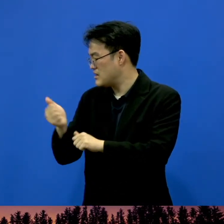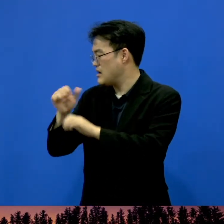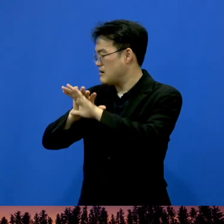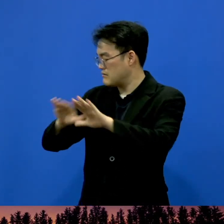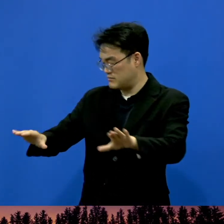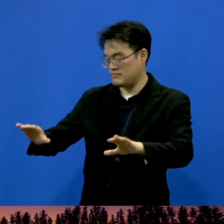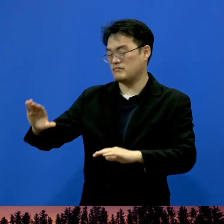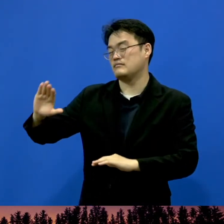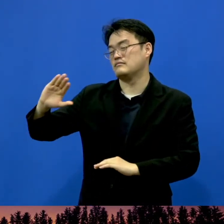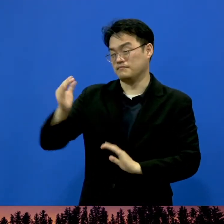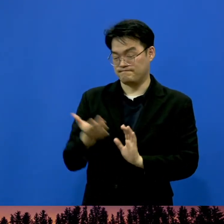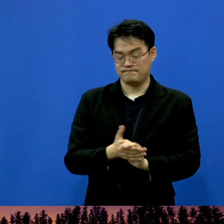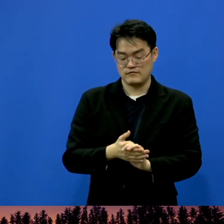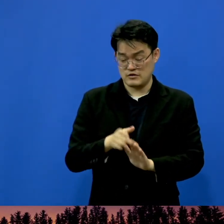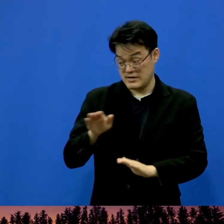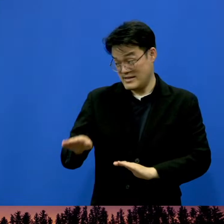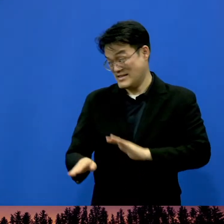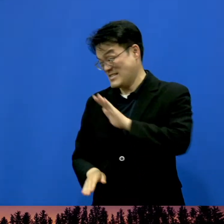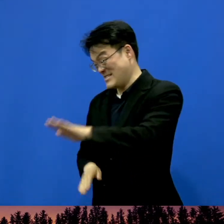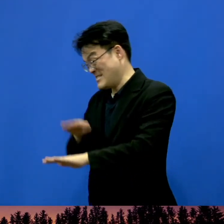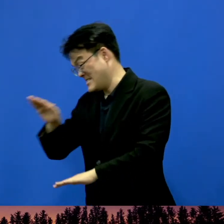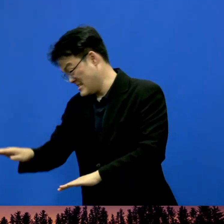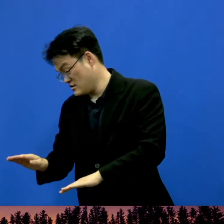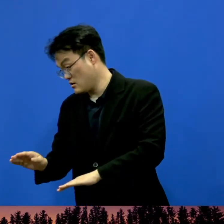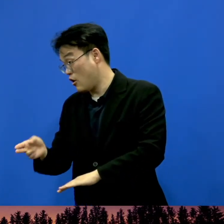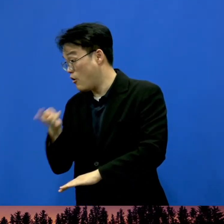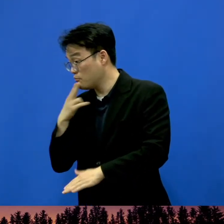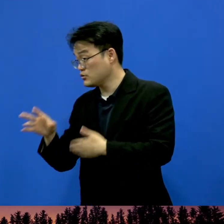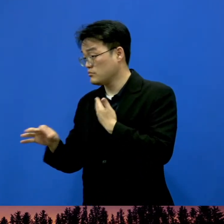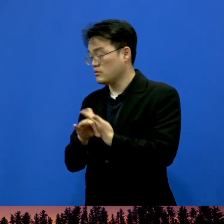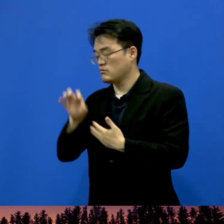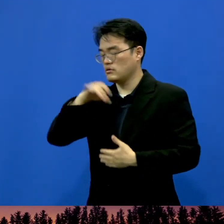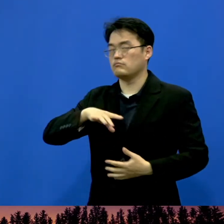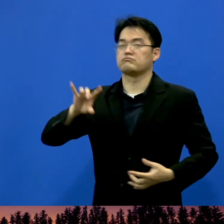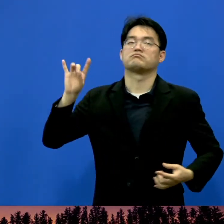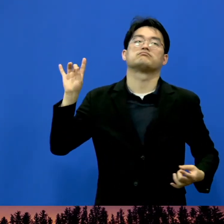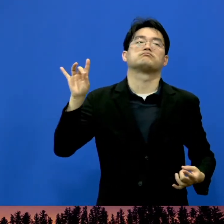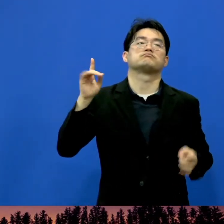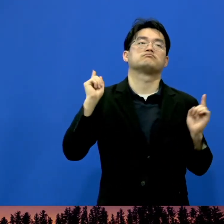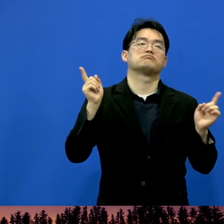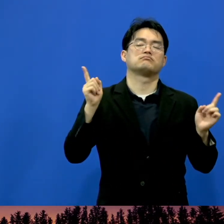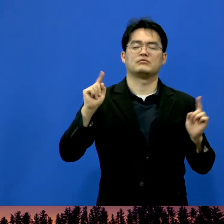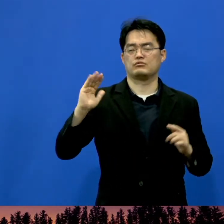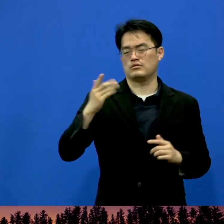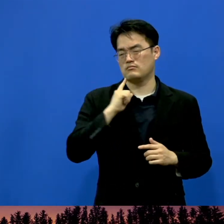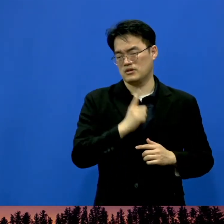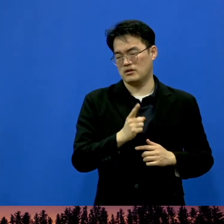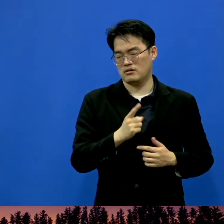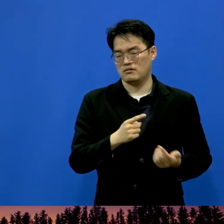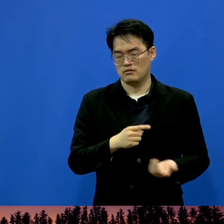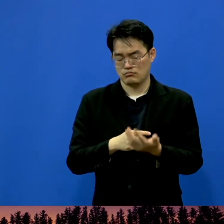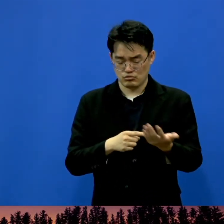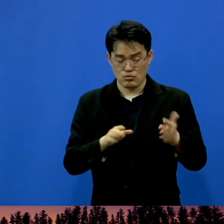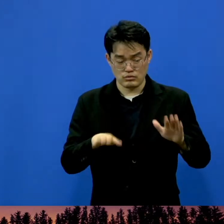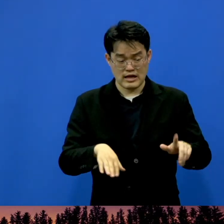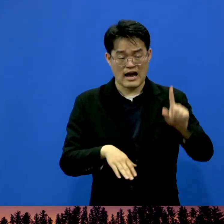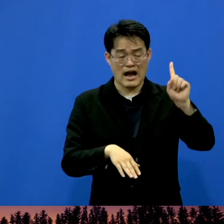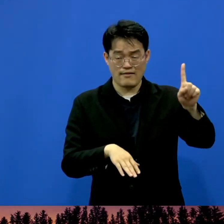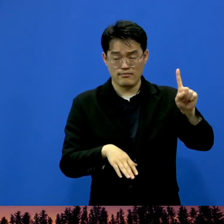앞으로 나가지 않으면 이제 아무것도 하지 않는 것이죠. 자, 오늘 이 한 달란트는 받은 사람은 땅에